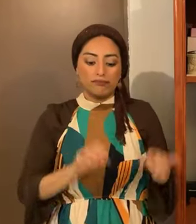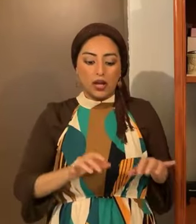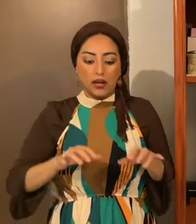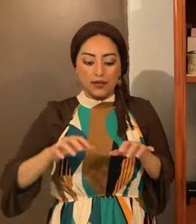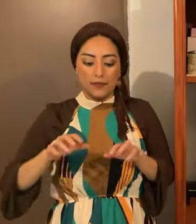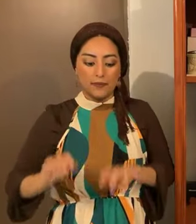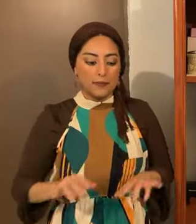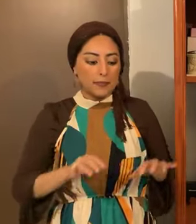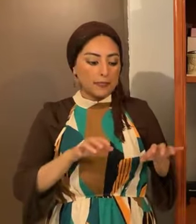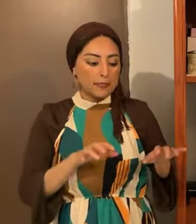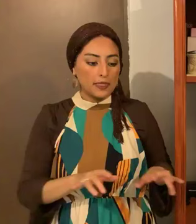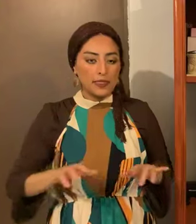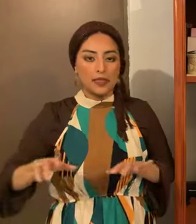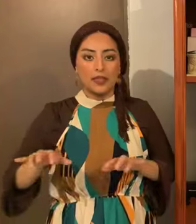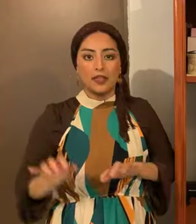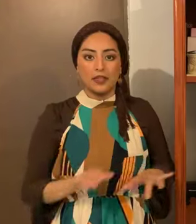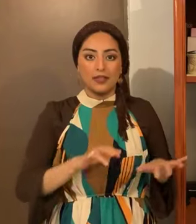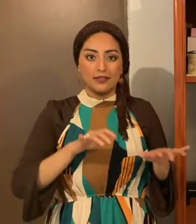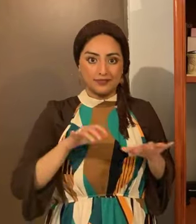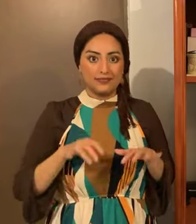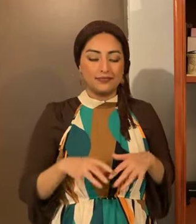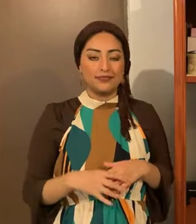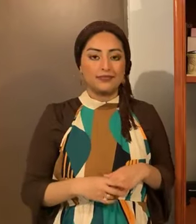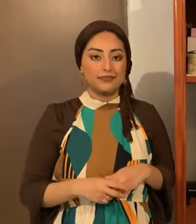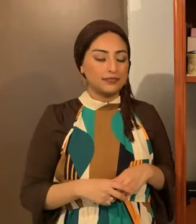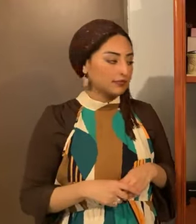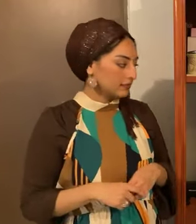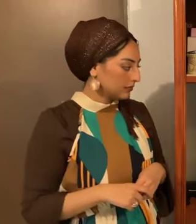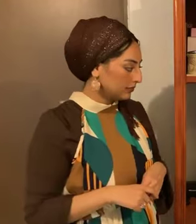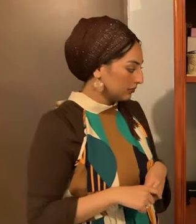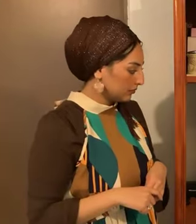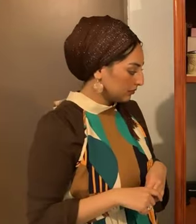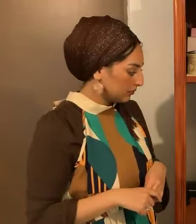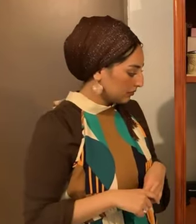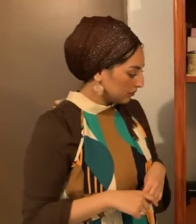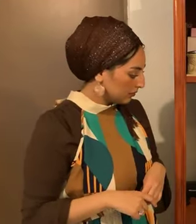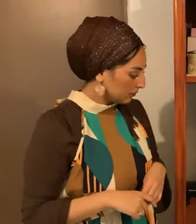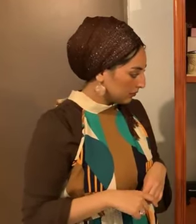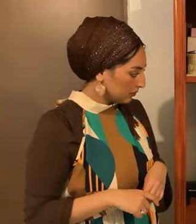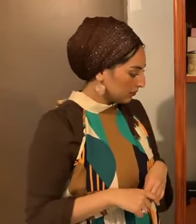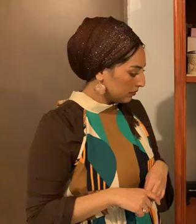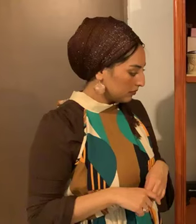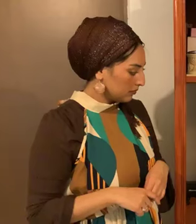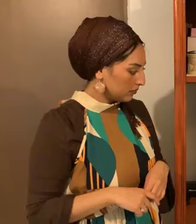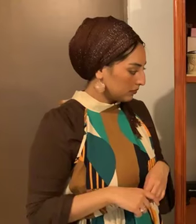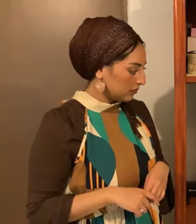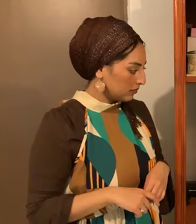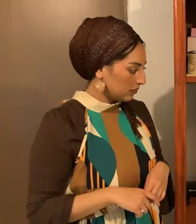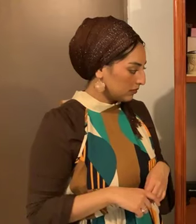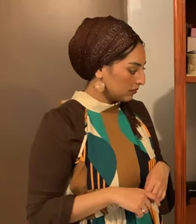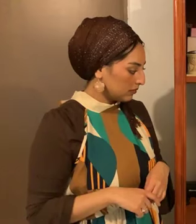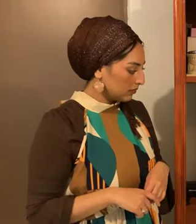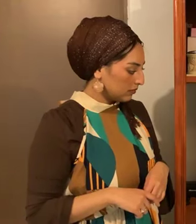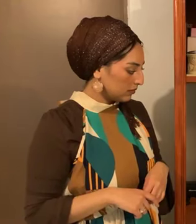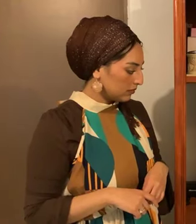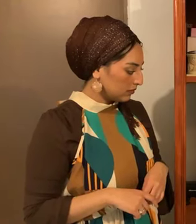reciente. Una métrica regular, por ejemplo, y